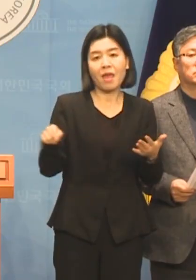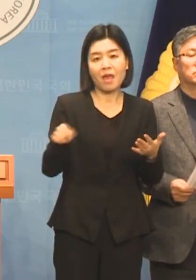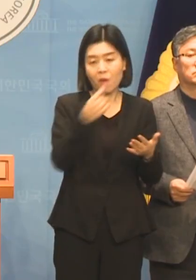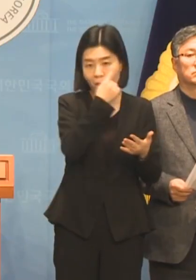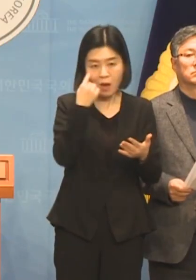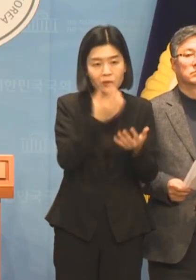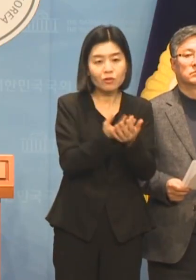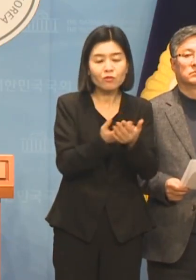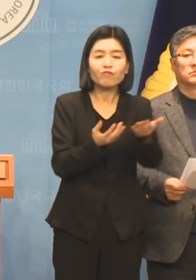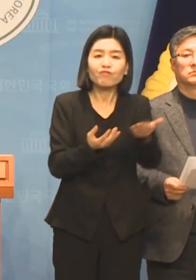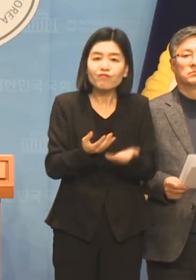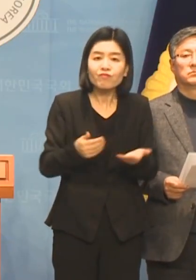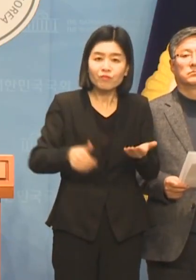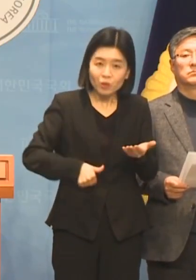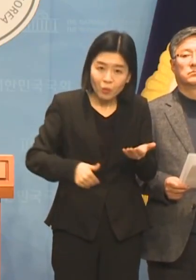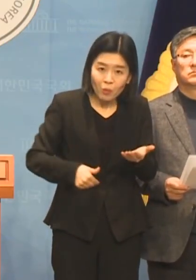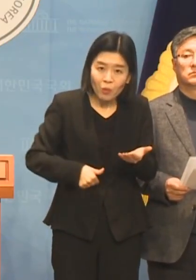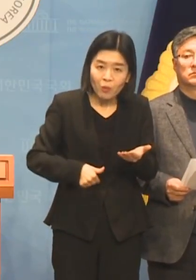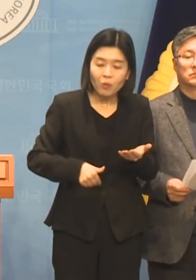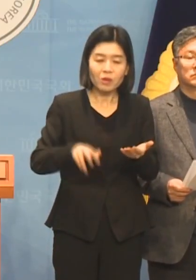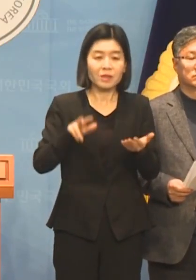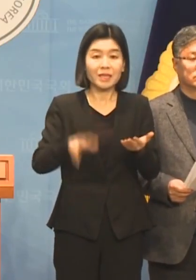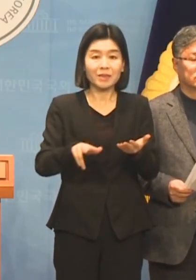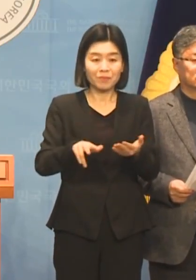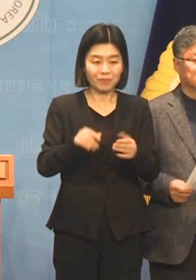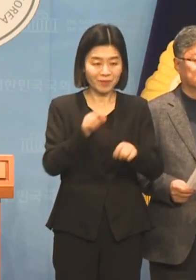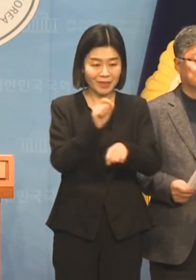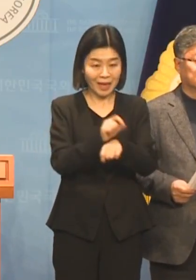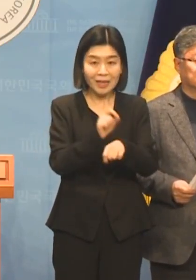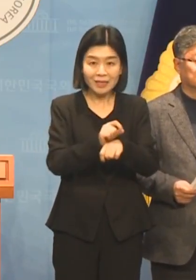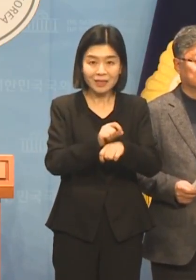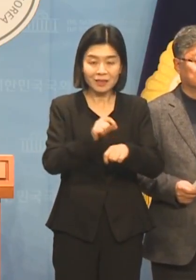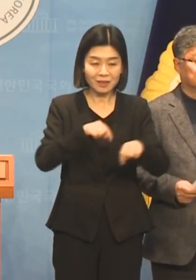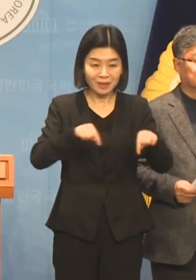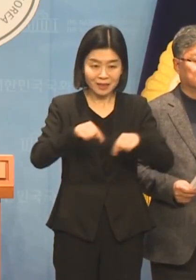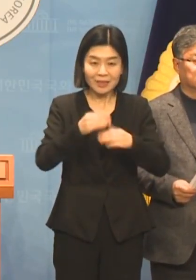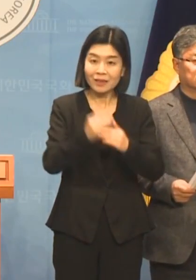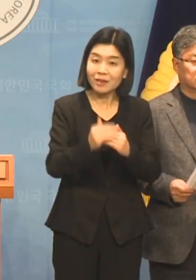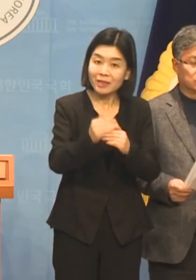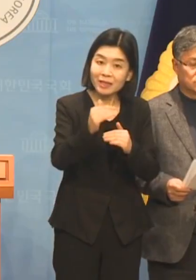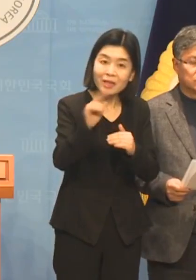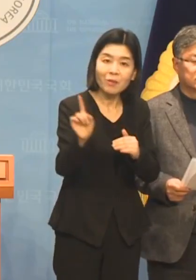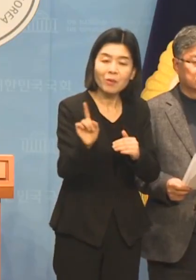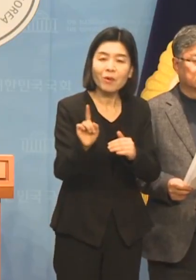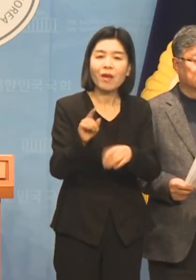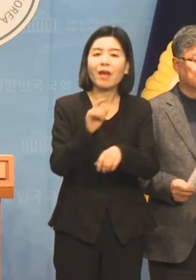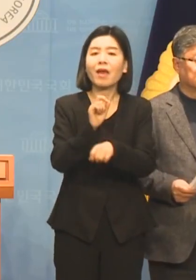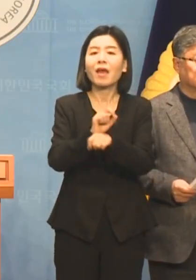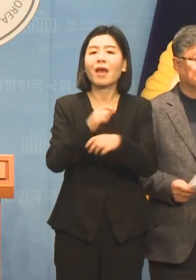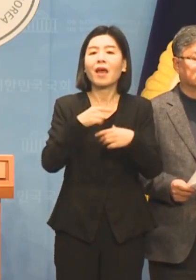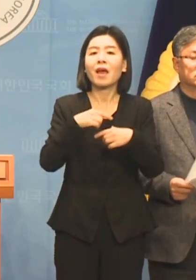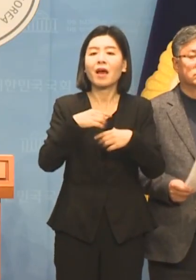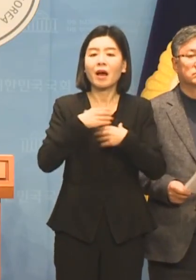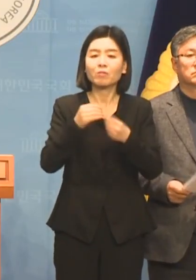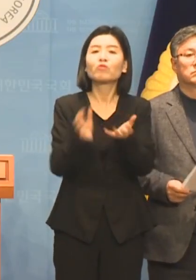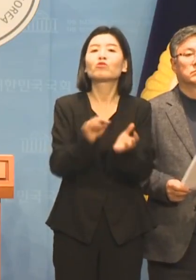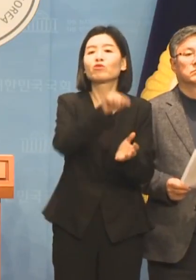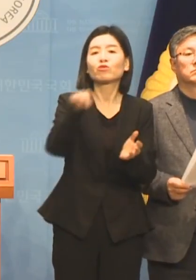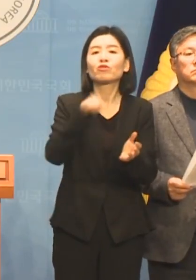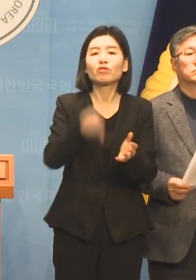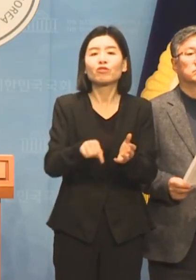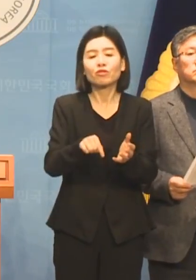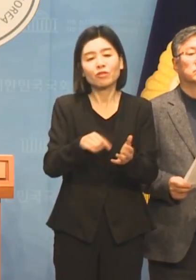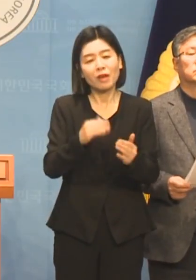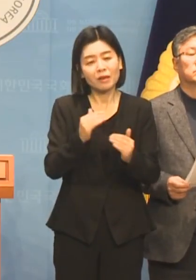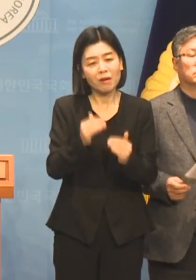필요한데 이 모든 행정 절차가 지금 행안부의 그 이중의 이 트랙에 걸려서